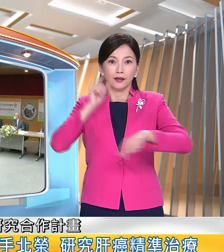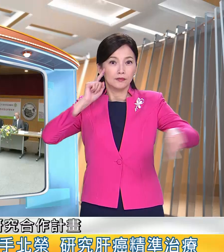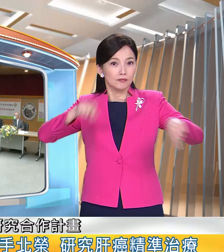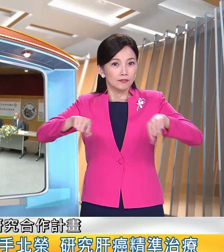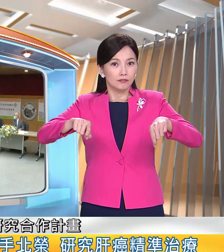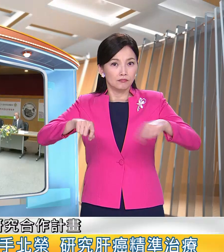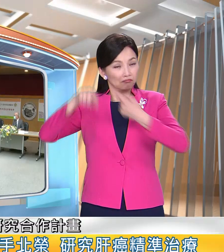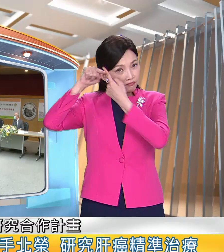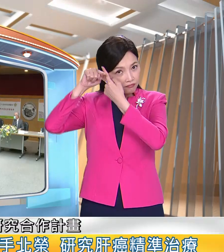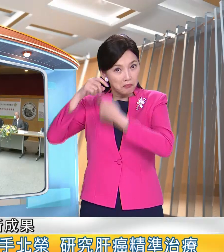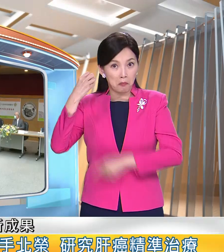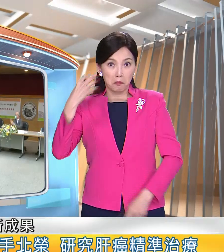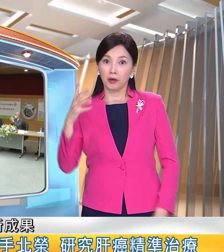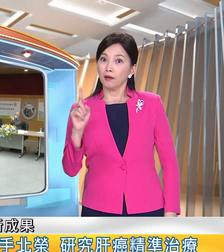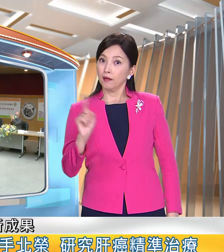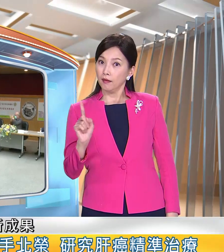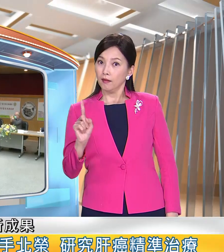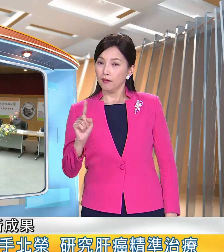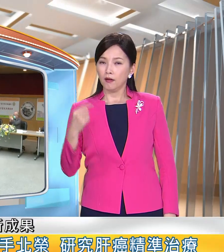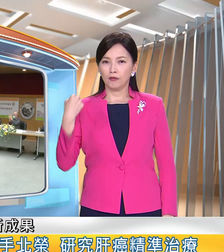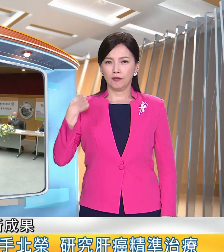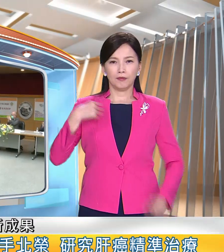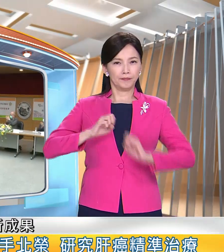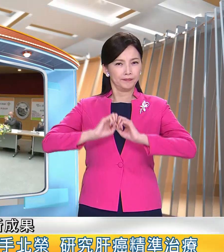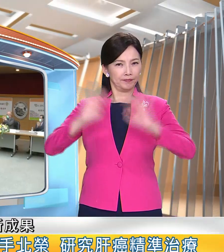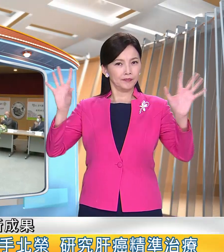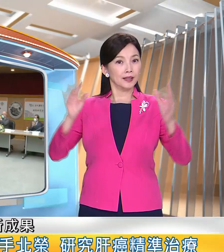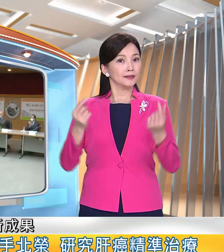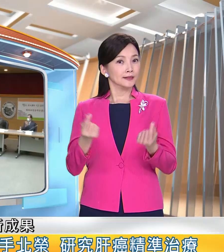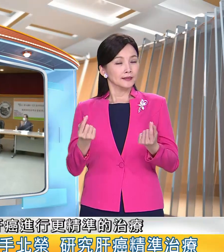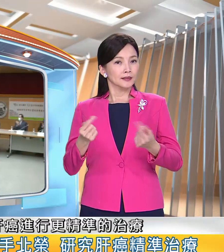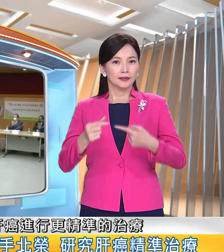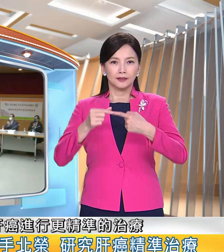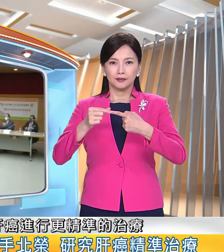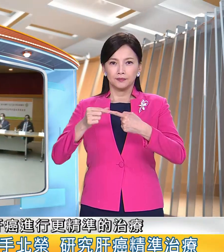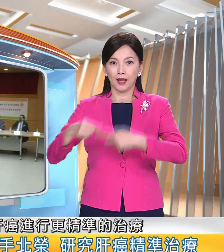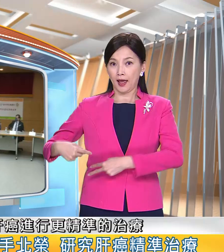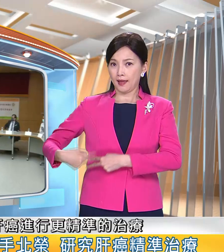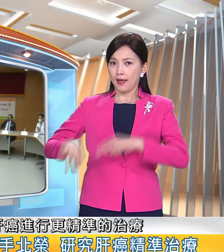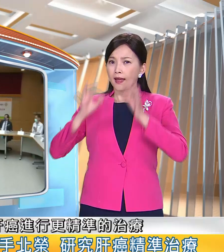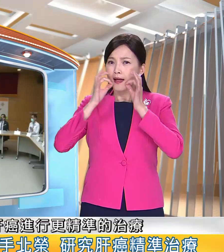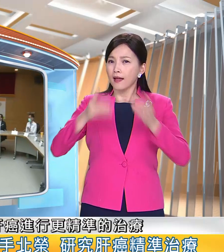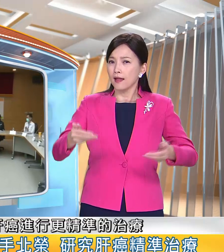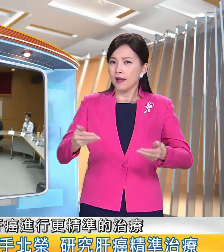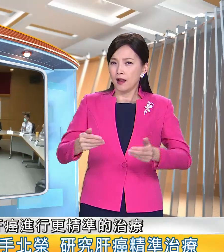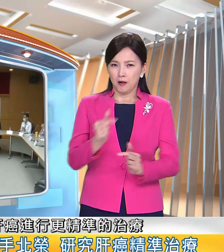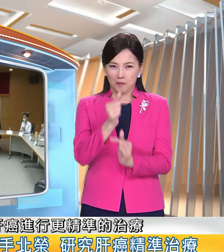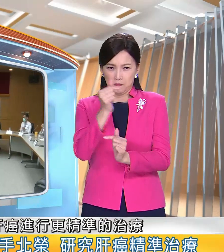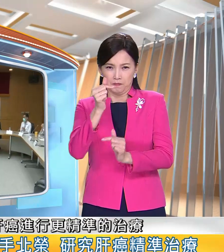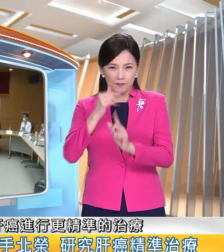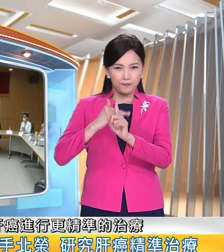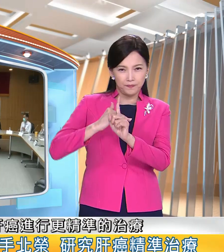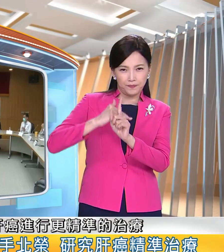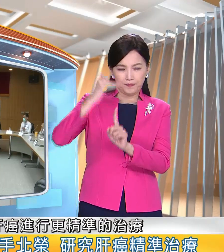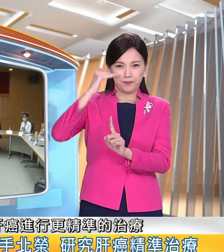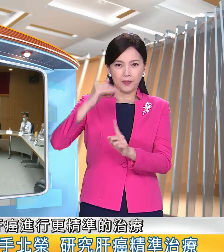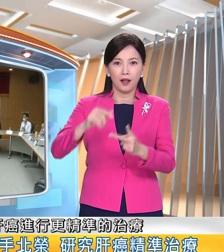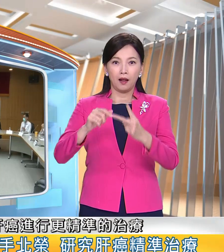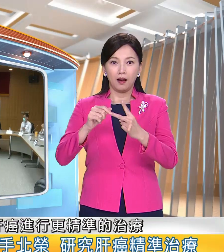划。昨天公布最新成果，包括可以对肝癌进行更精准的治疗，